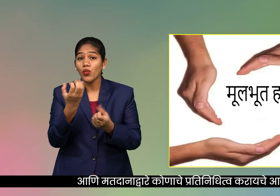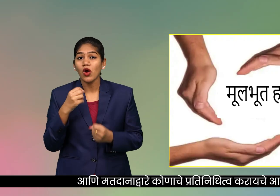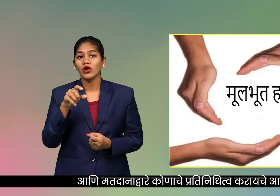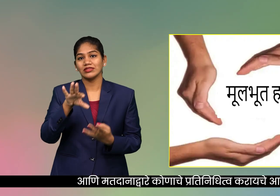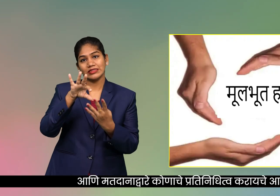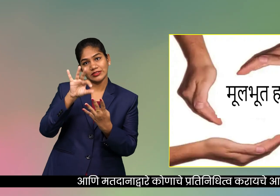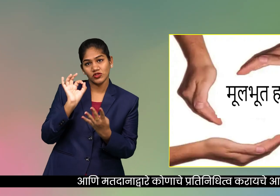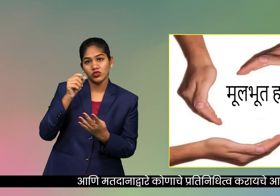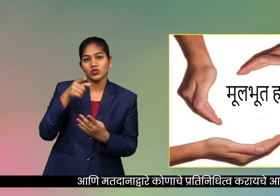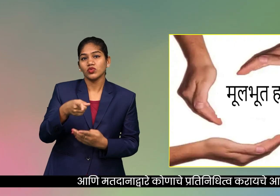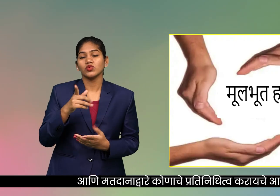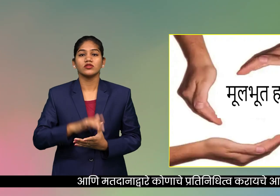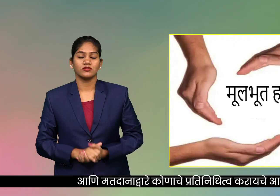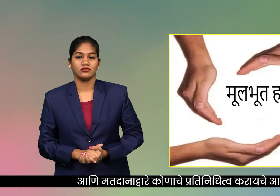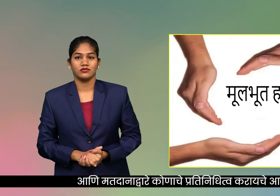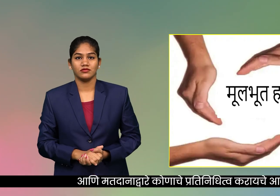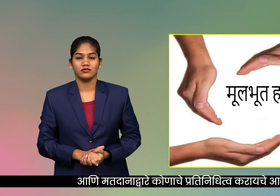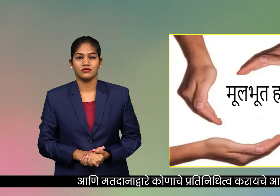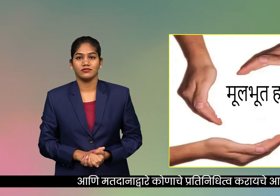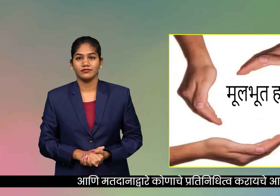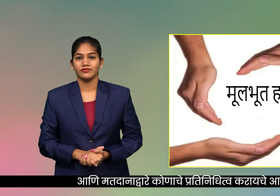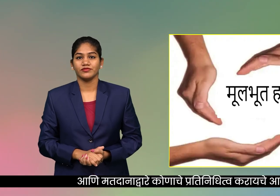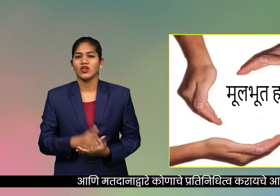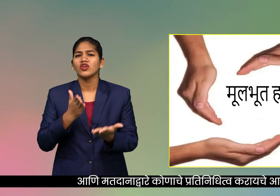प्रतिनिधित्व करायचे आहे हे निवडू शकतात.